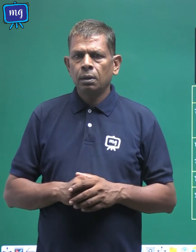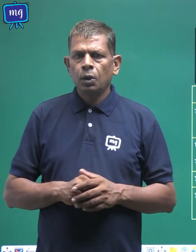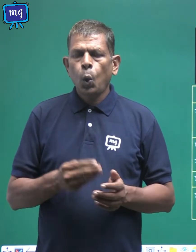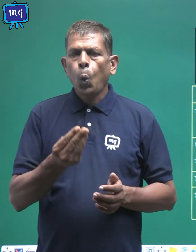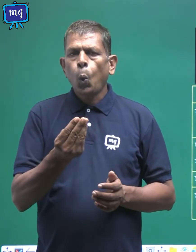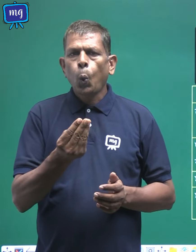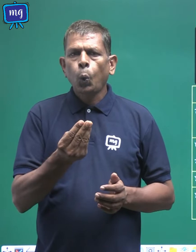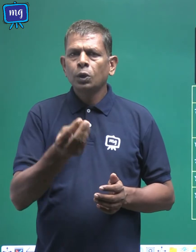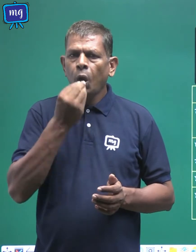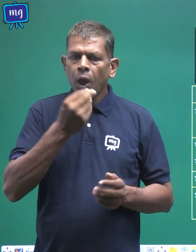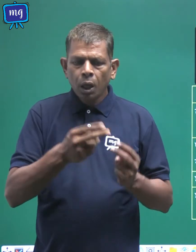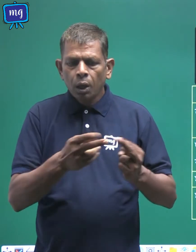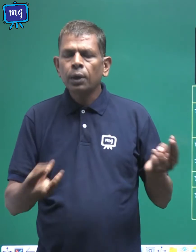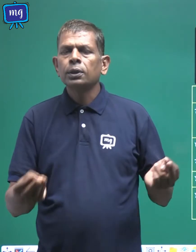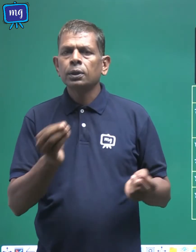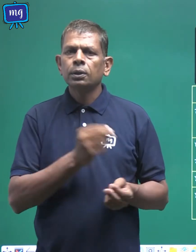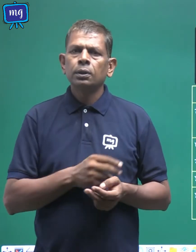कुछ खाद्य पदार्थ दिए गए हैं